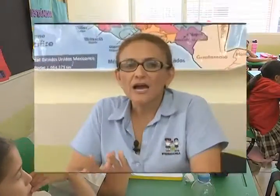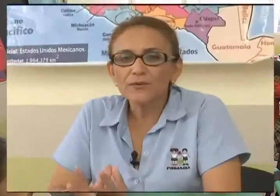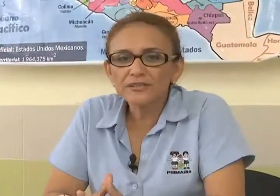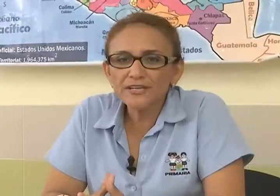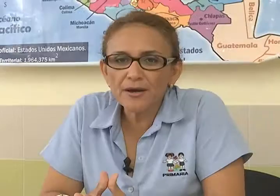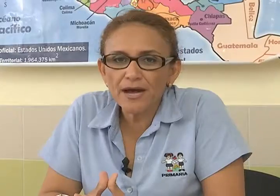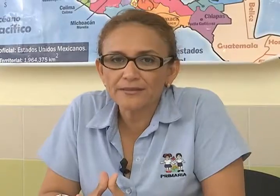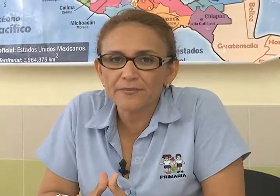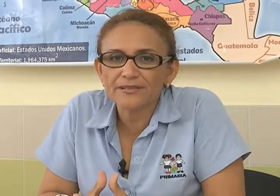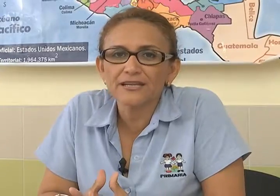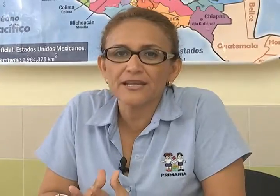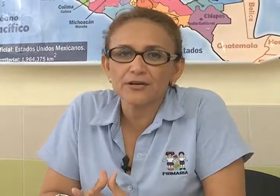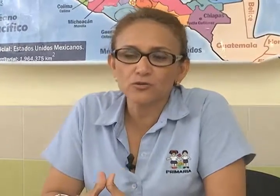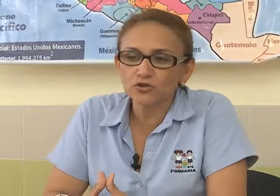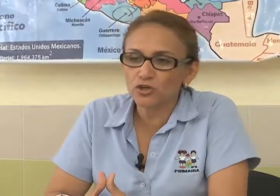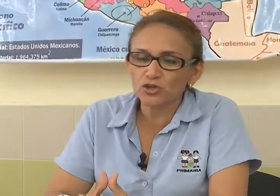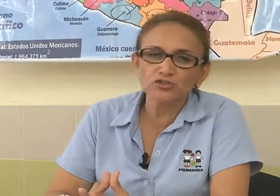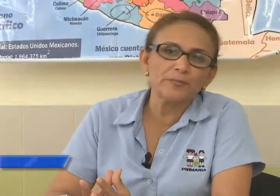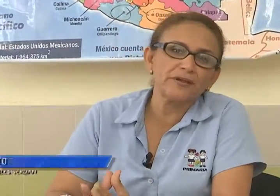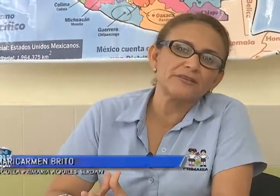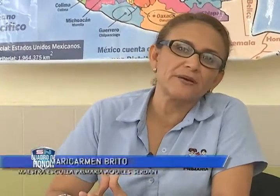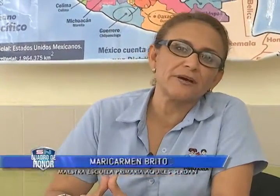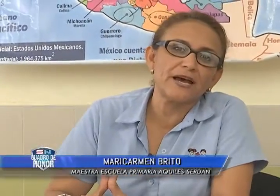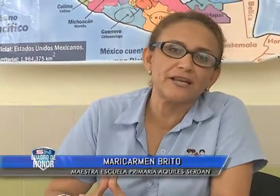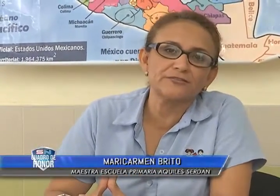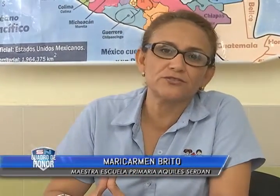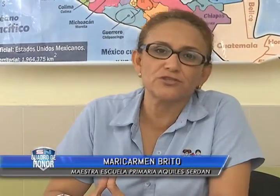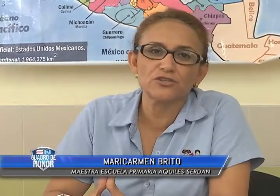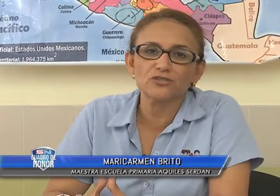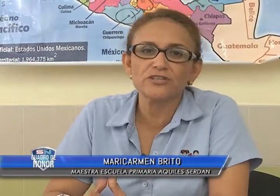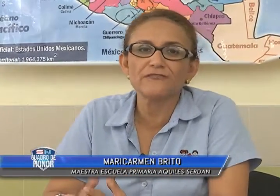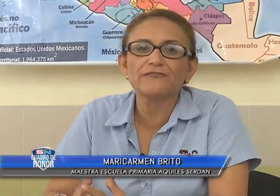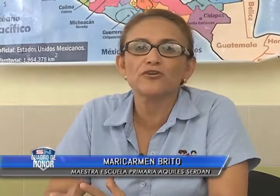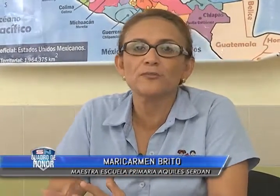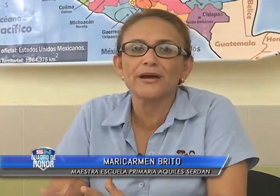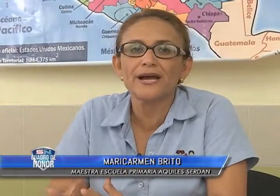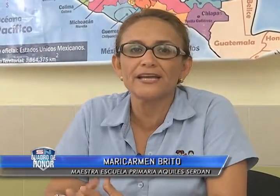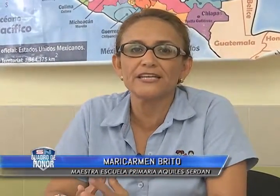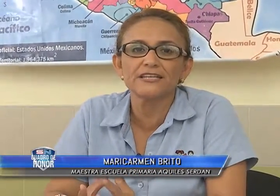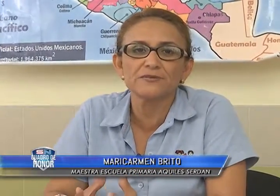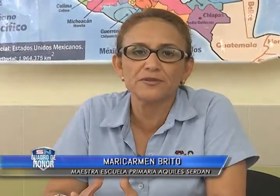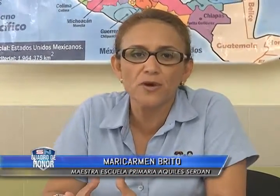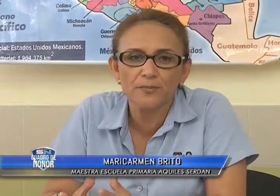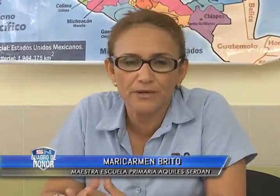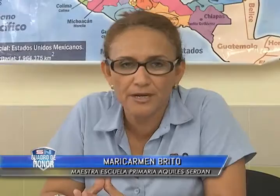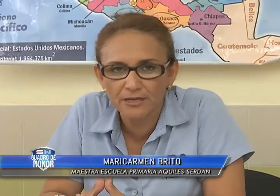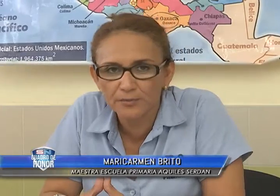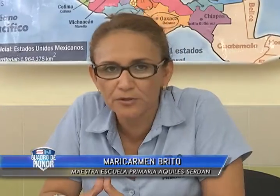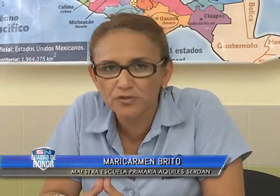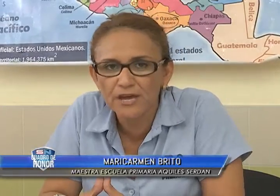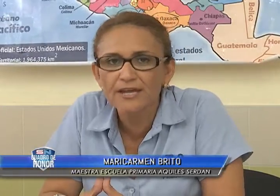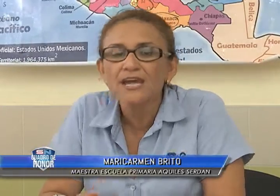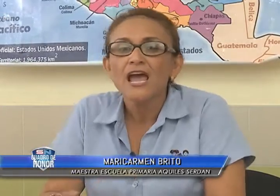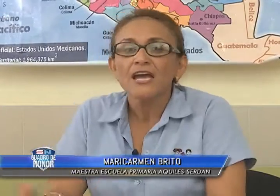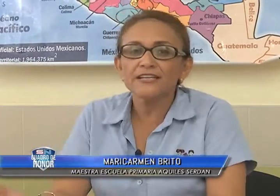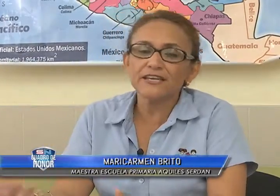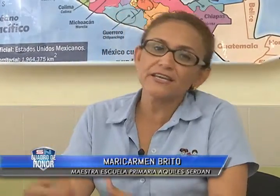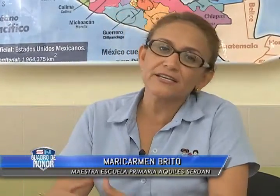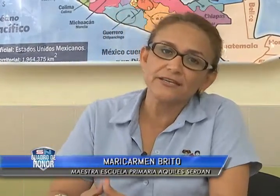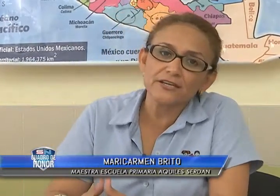Ahorita, a través de la inclusión, no se puede trabajar a estos niños en forma individual por el equipo de USAER y tienen que ser